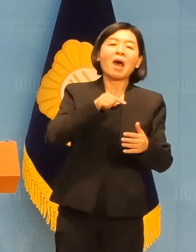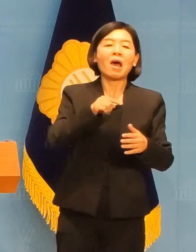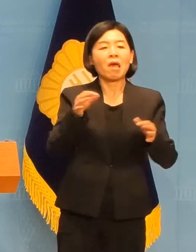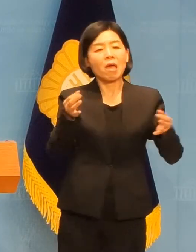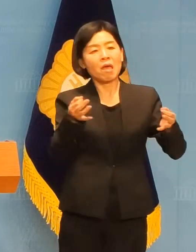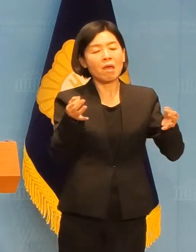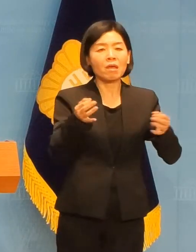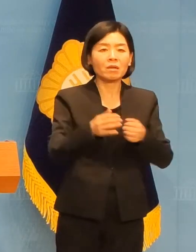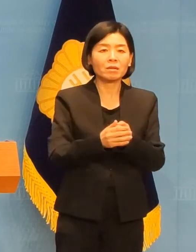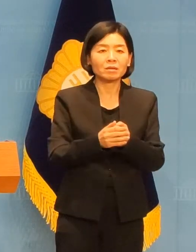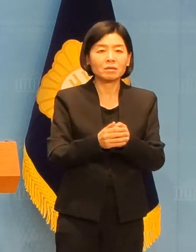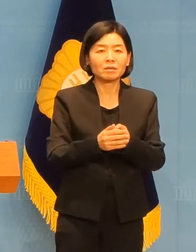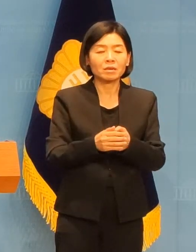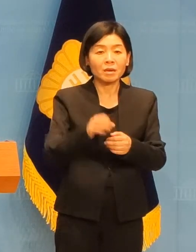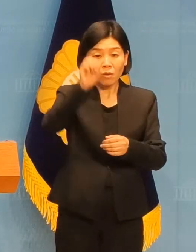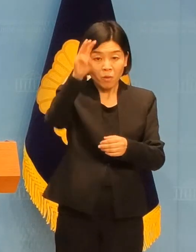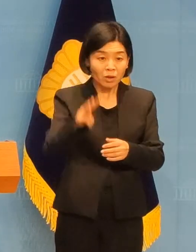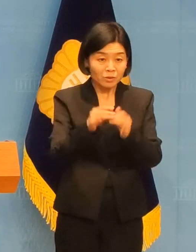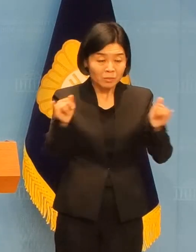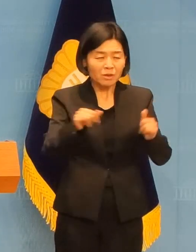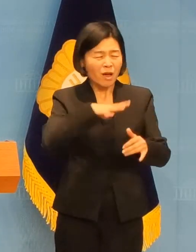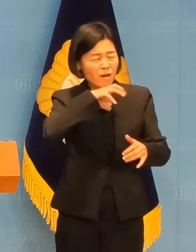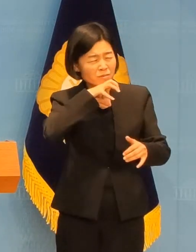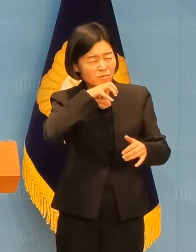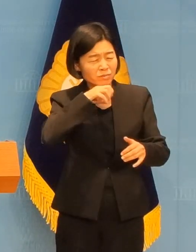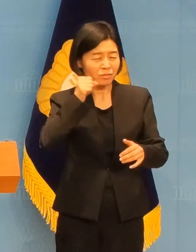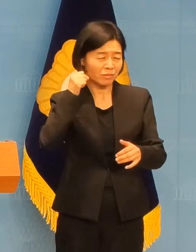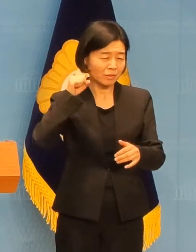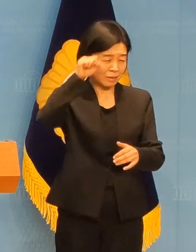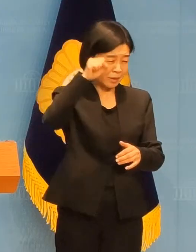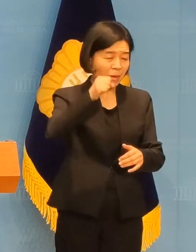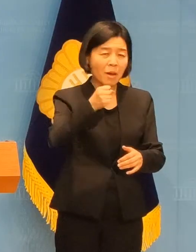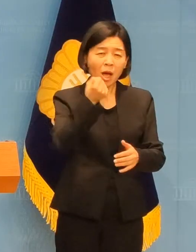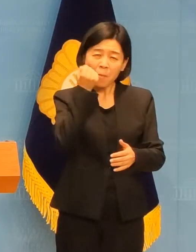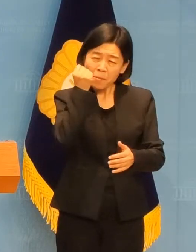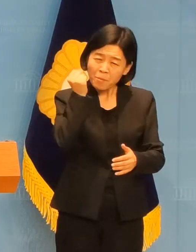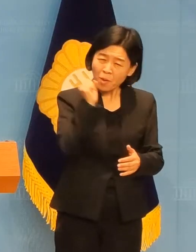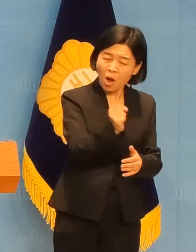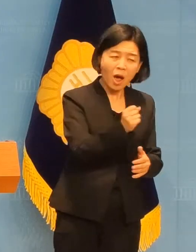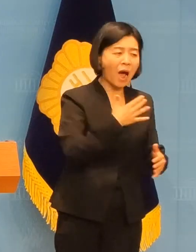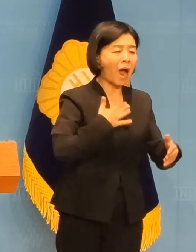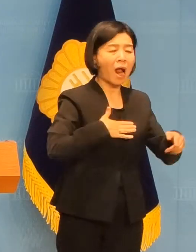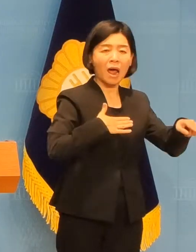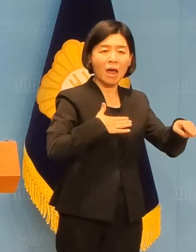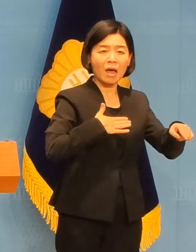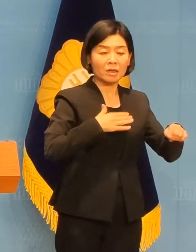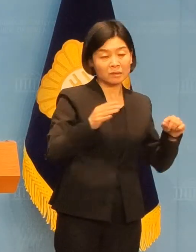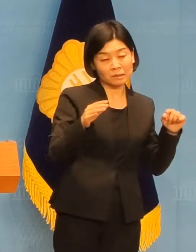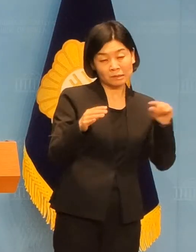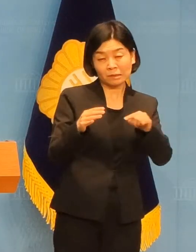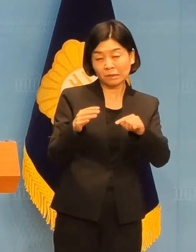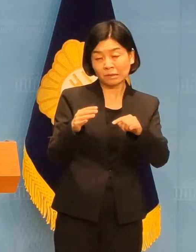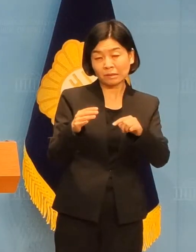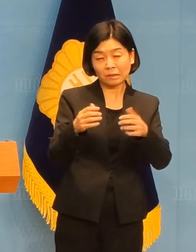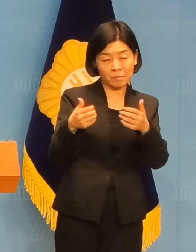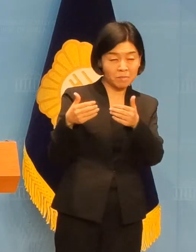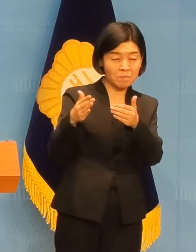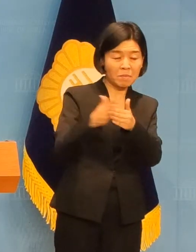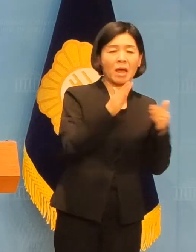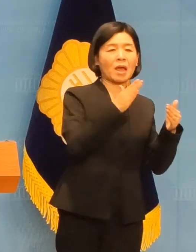반발이 예상되는 상황에서 굳이 방문해 우리도 노력했지만 거부당했다는 이미지를